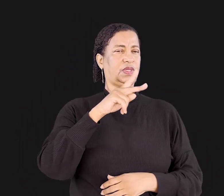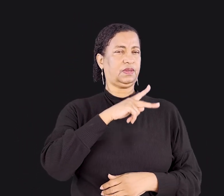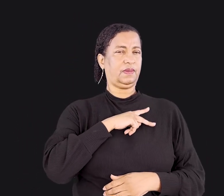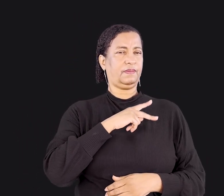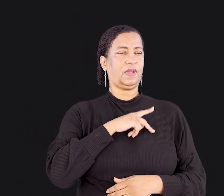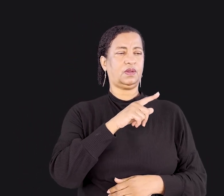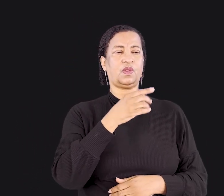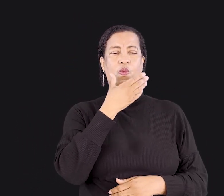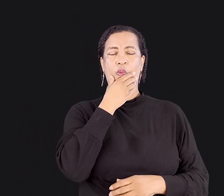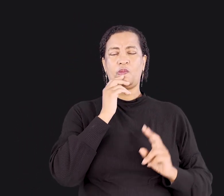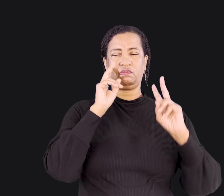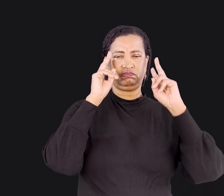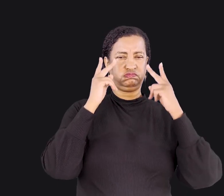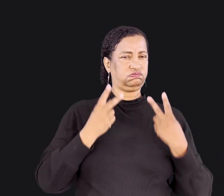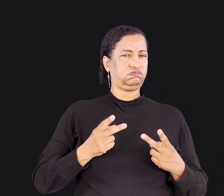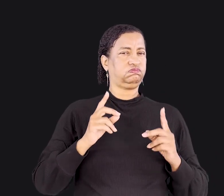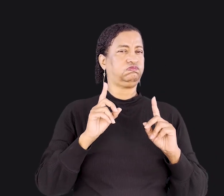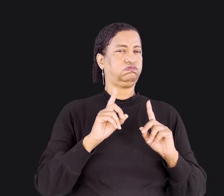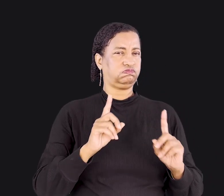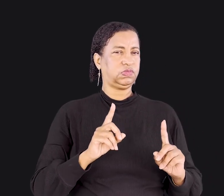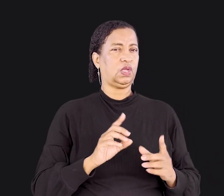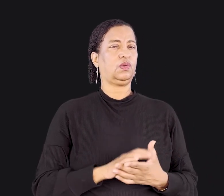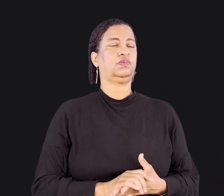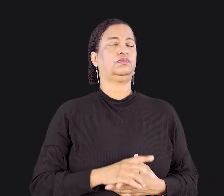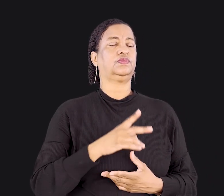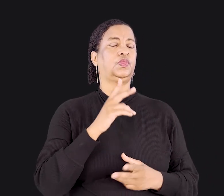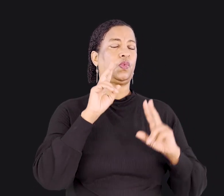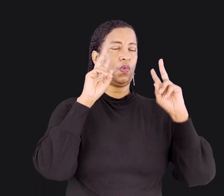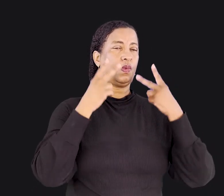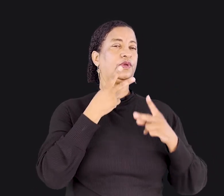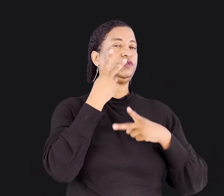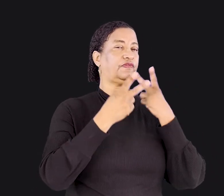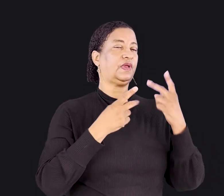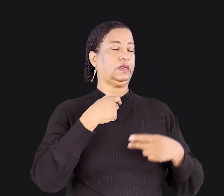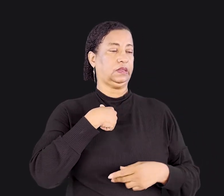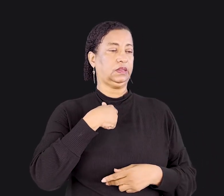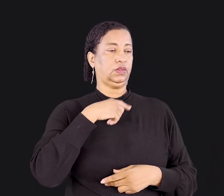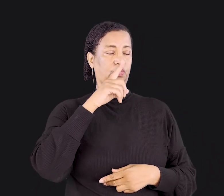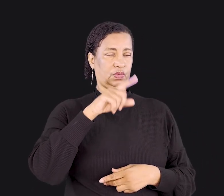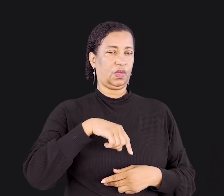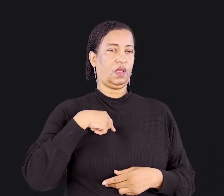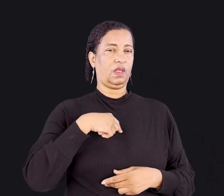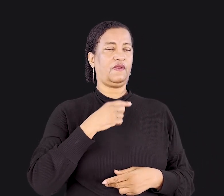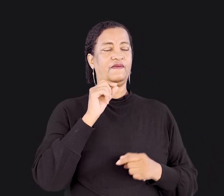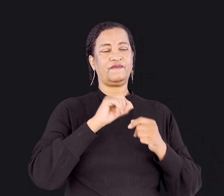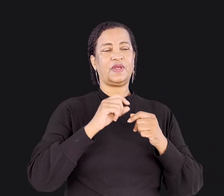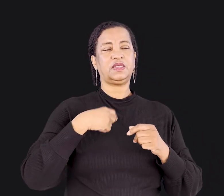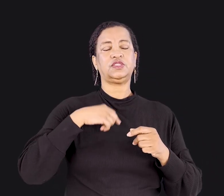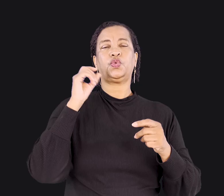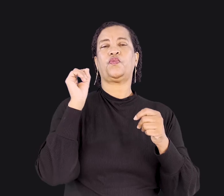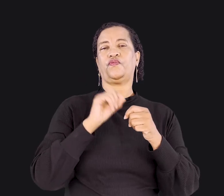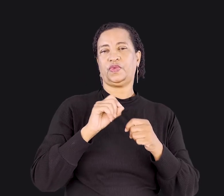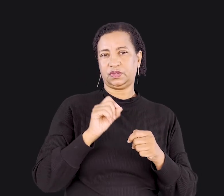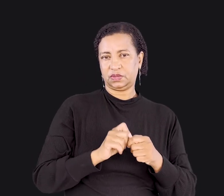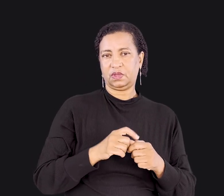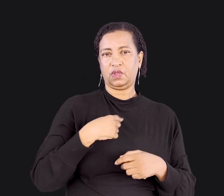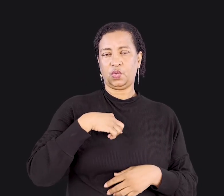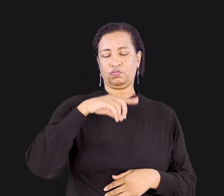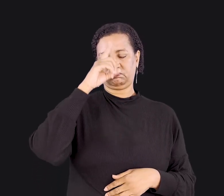um humanista. Um humanista diz assim, o que eu sou me leva a realizar. Sou dono do meu